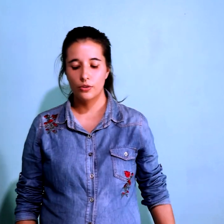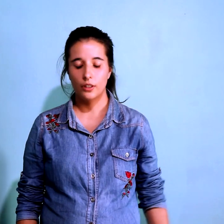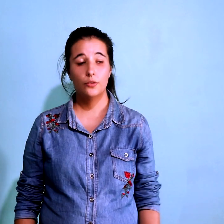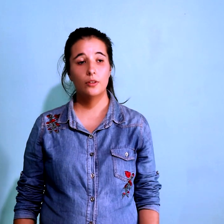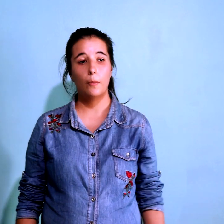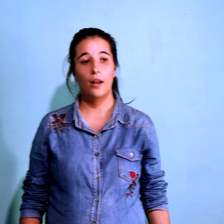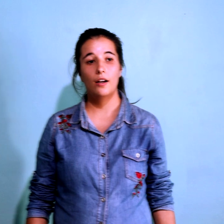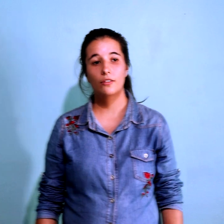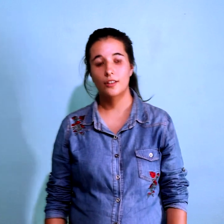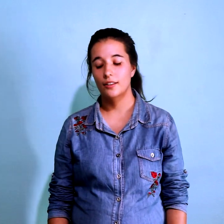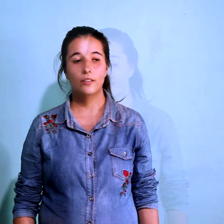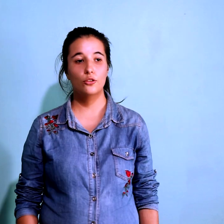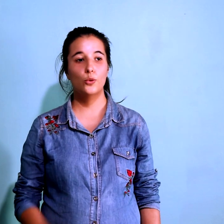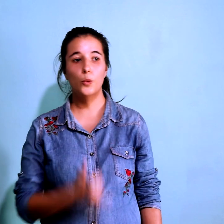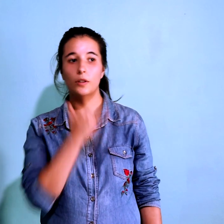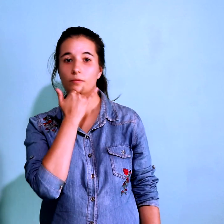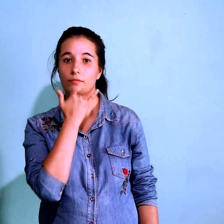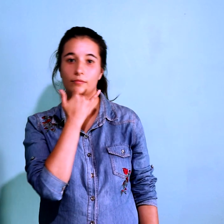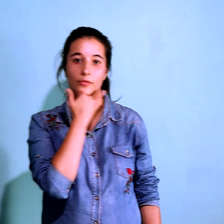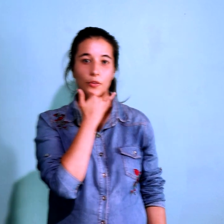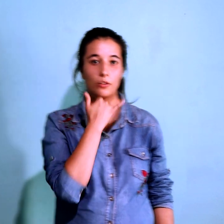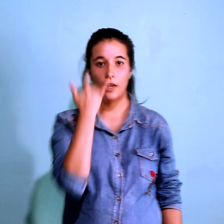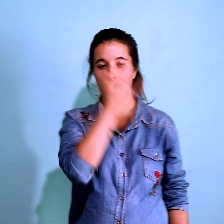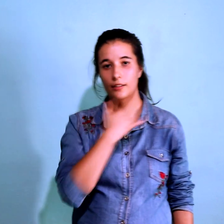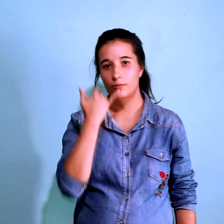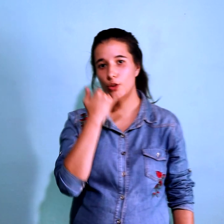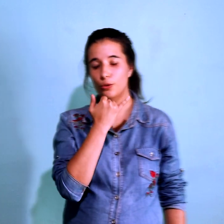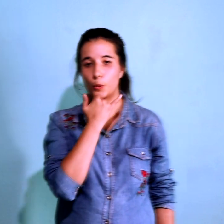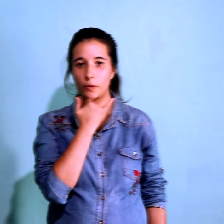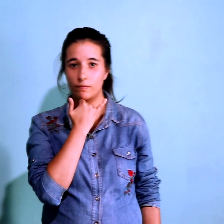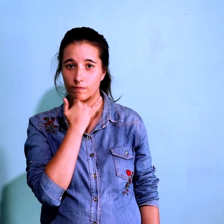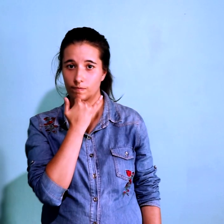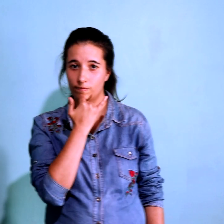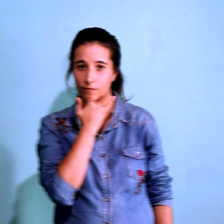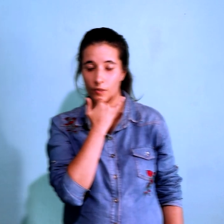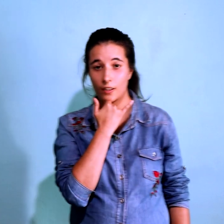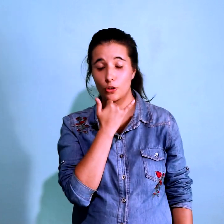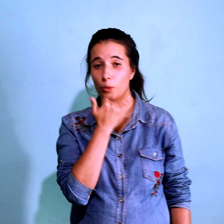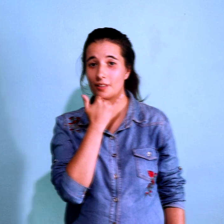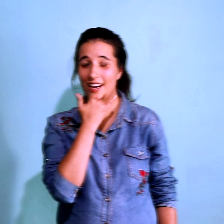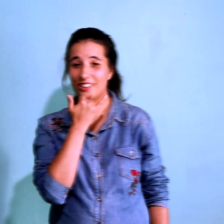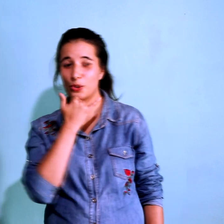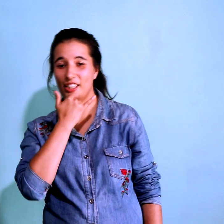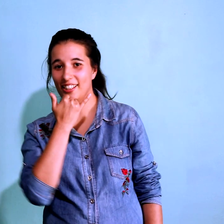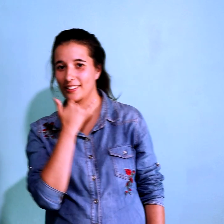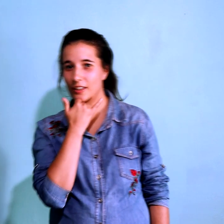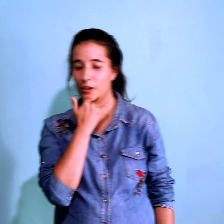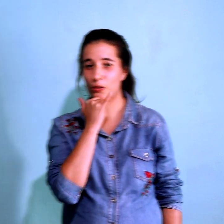Já se fosse a palavra desculpa, tu faz uma cara de desculpa. Se tu começar a sorrir enquanto